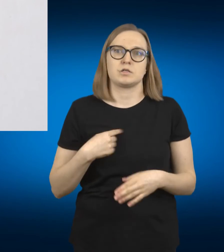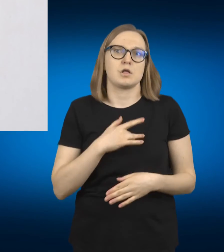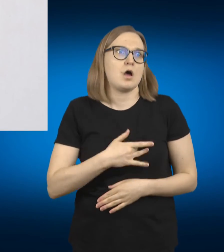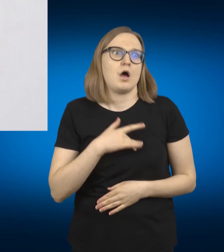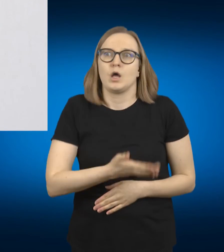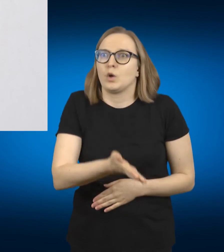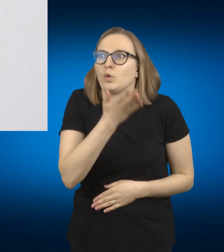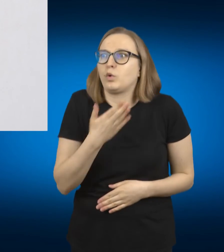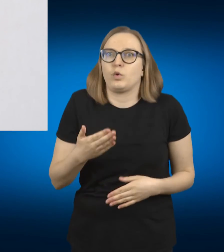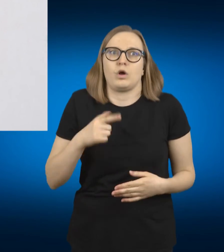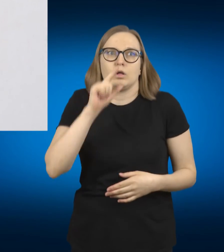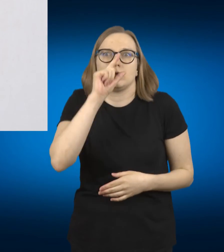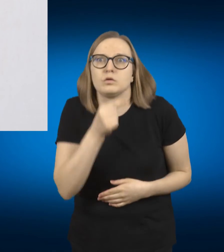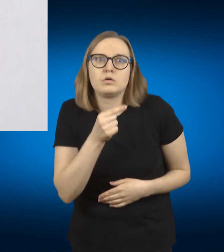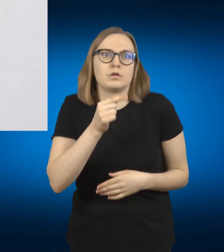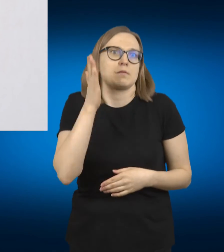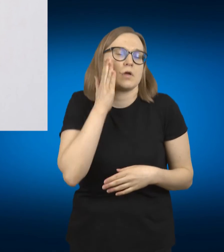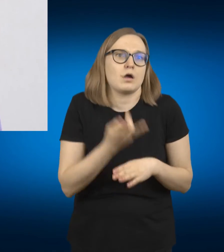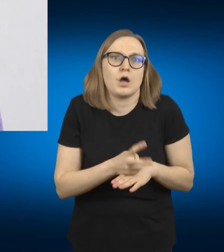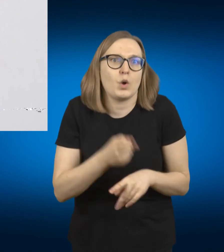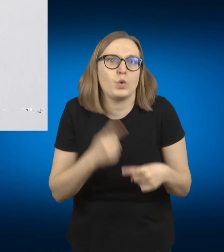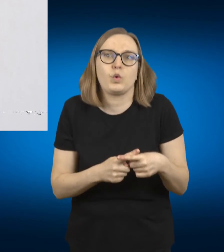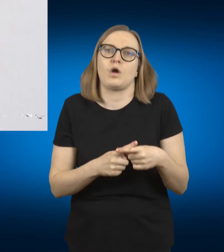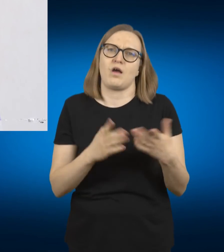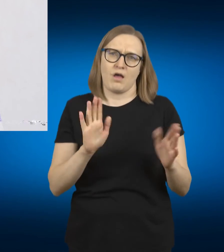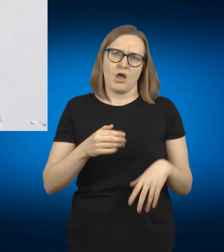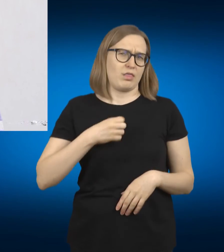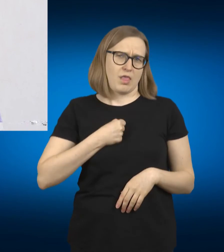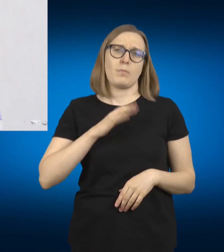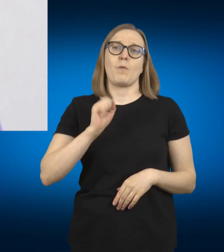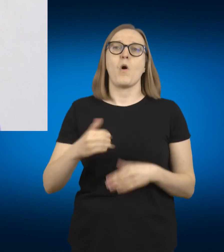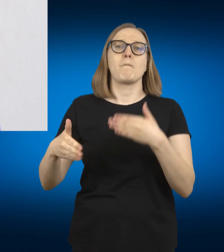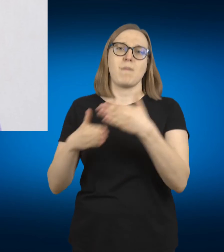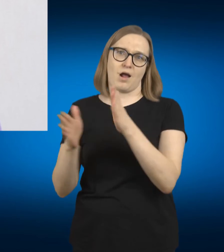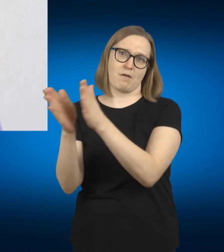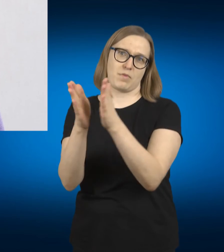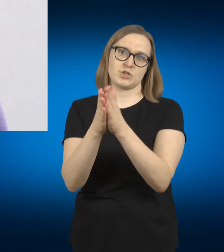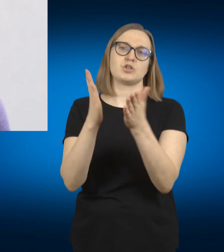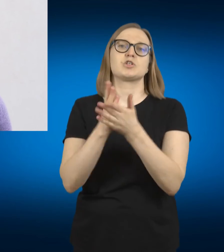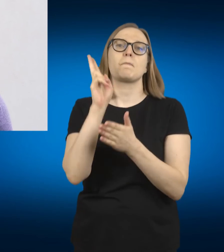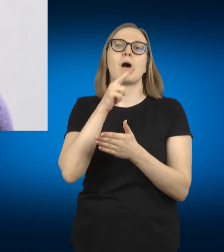nerimaujat, arba tik liūdit, arba negalit išsimiegoti, tai nebijokit kreiptis pagalbos ir galit paskambinti tėvų